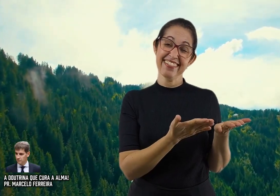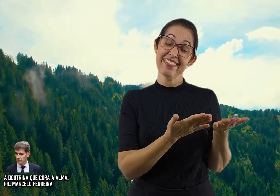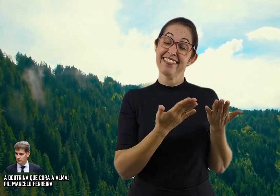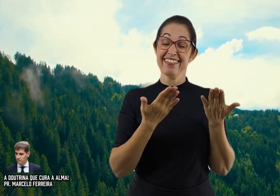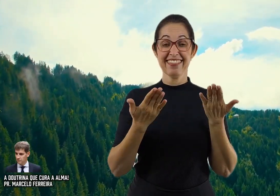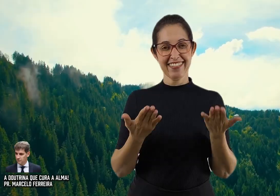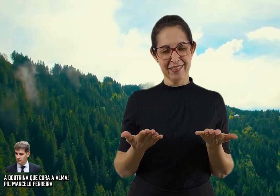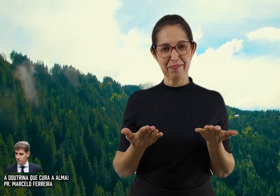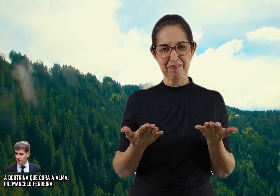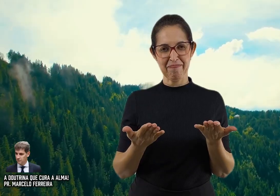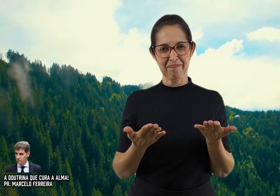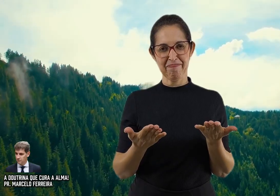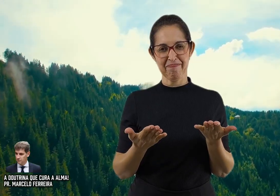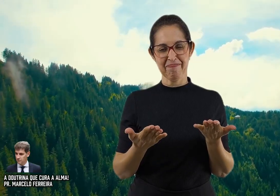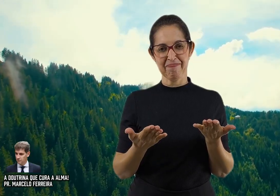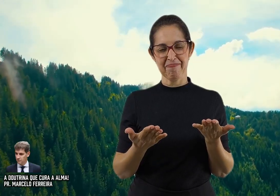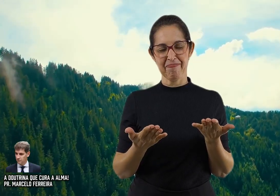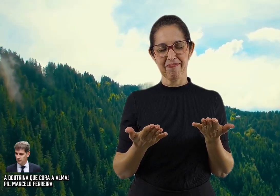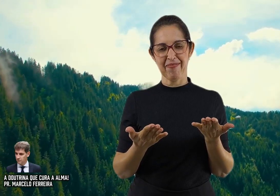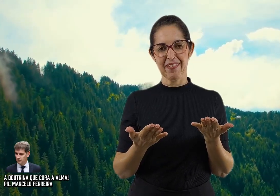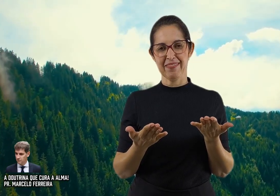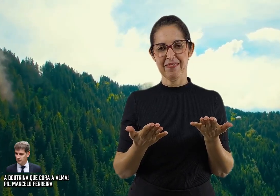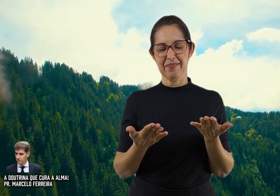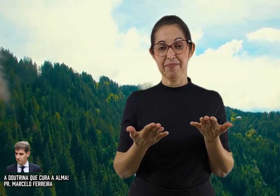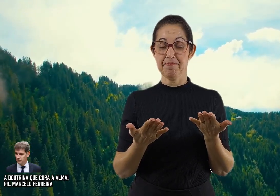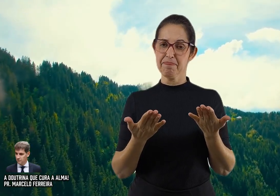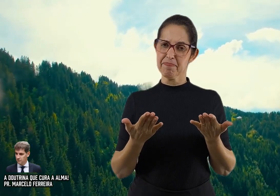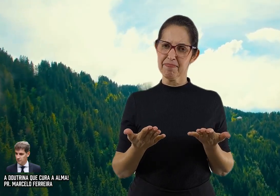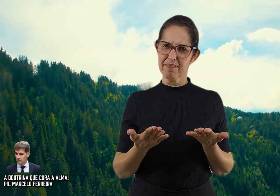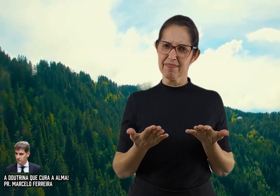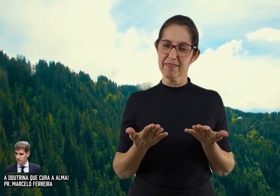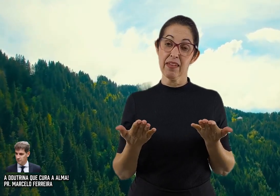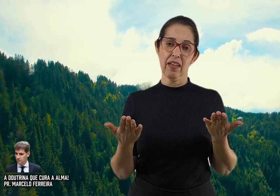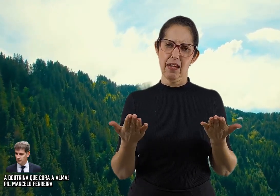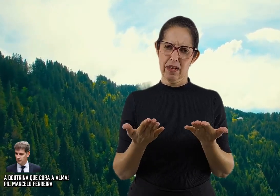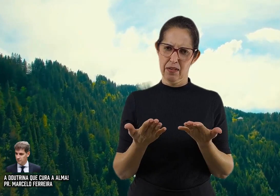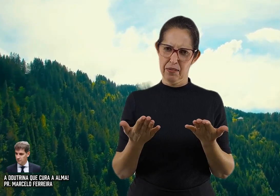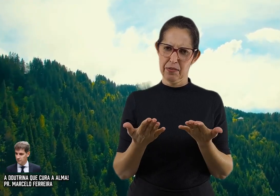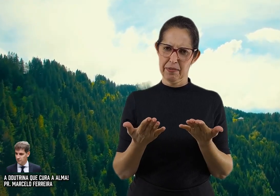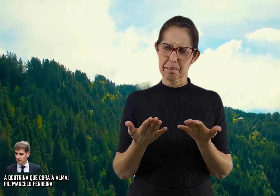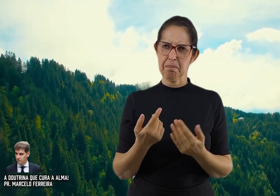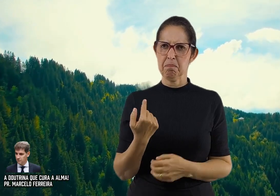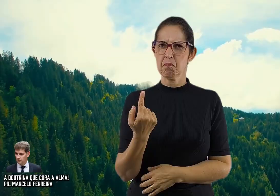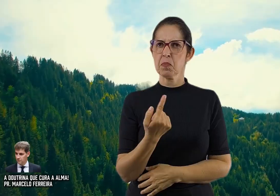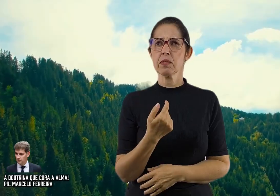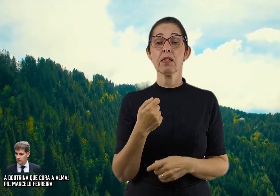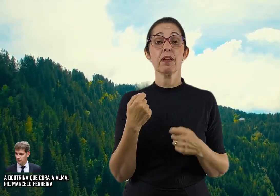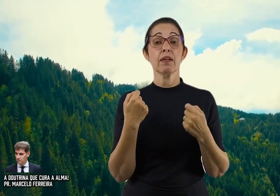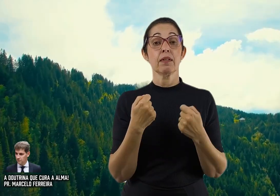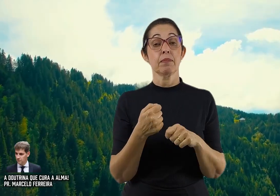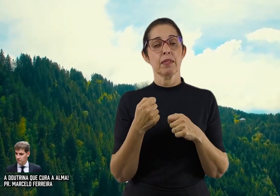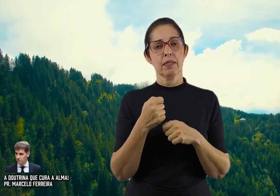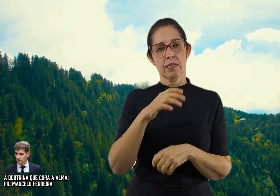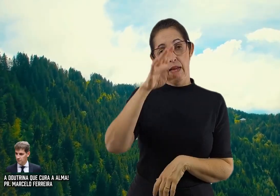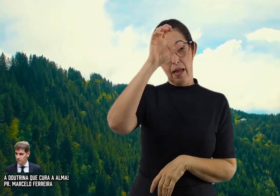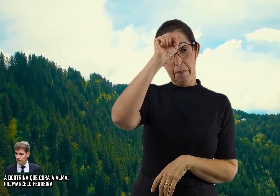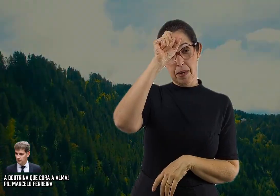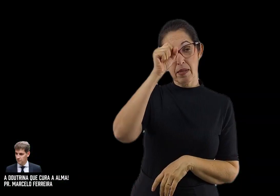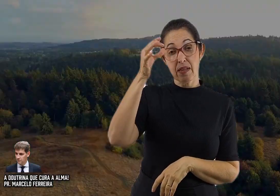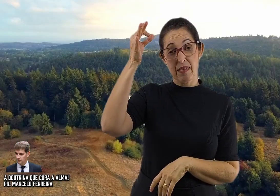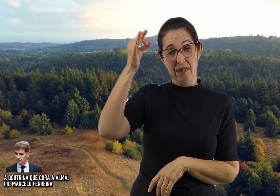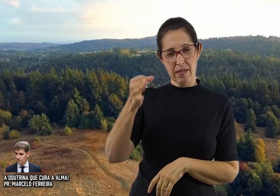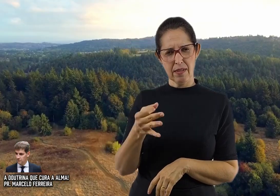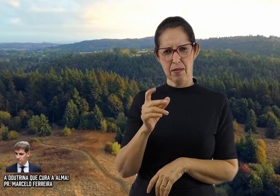Eu vou mostrar aqui agora para os irmãos algumas coisas, alguns pontos, que é muito comum às vezes os irmãos confundirem com